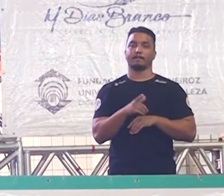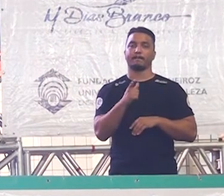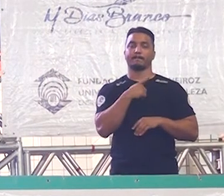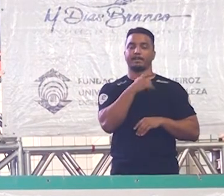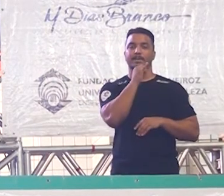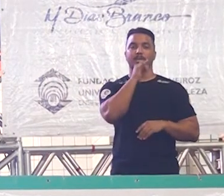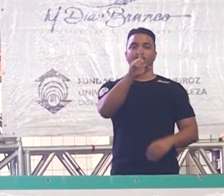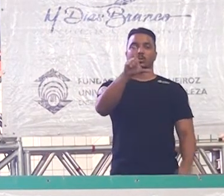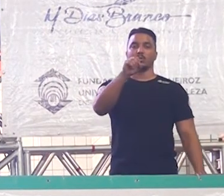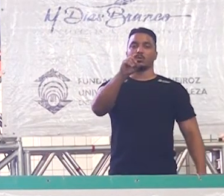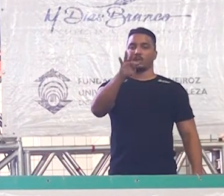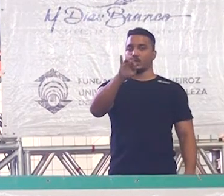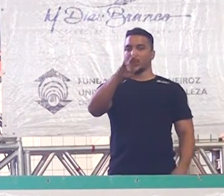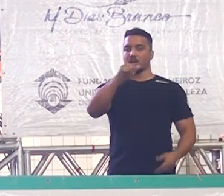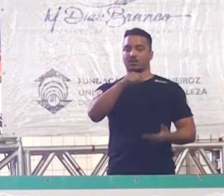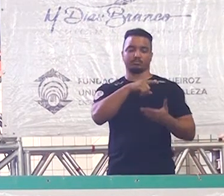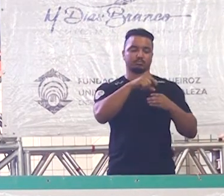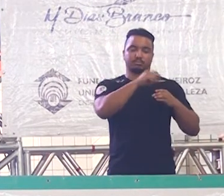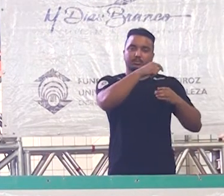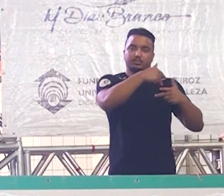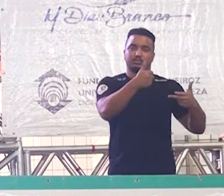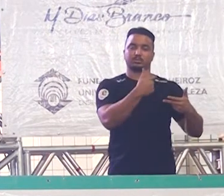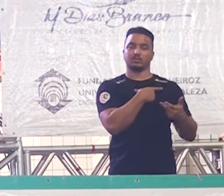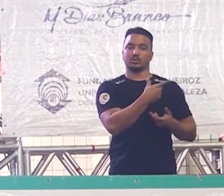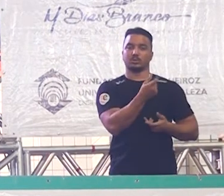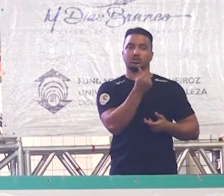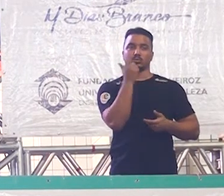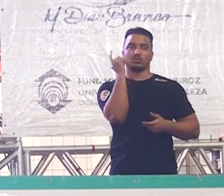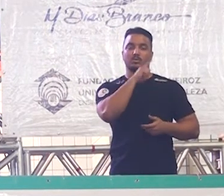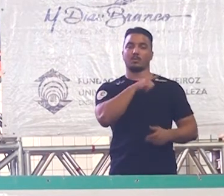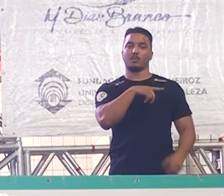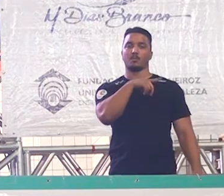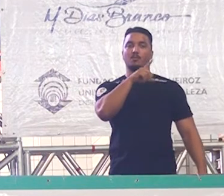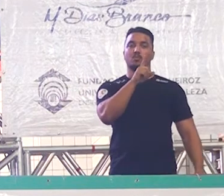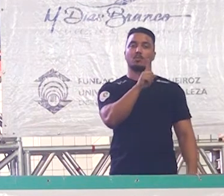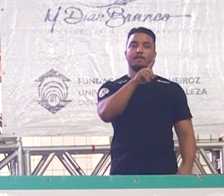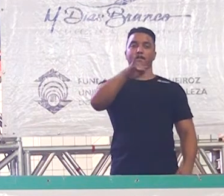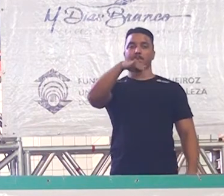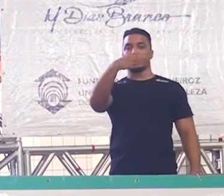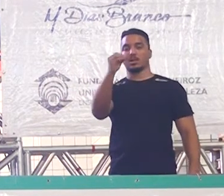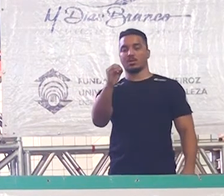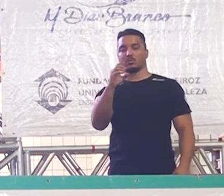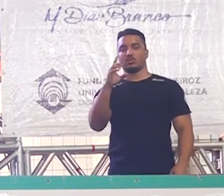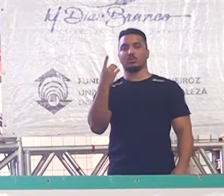na loteria e você ganhasse $1 milhão.